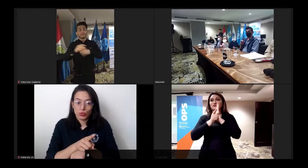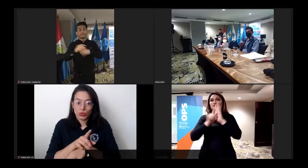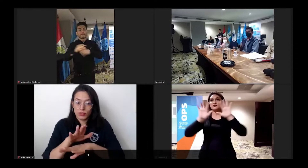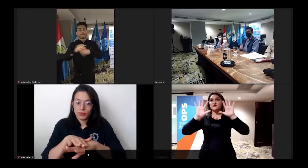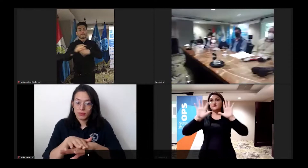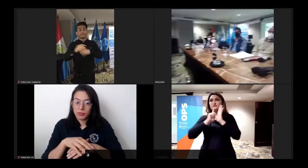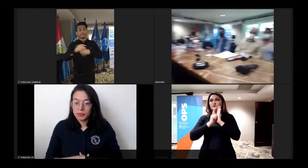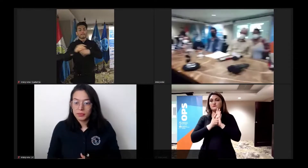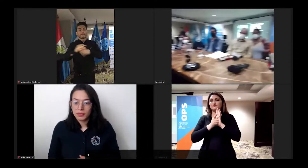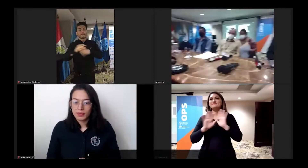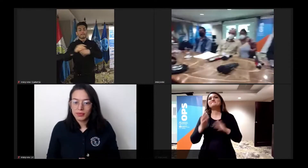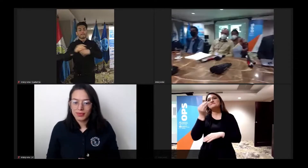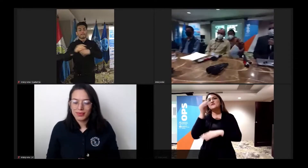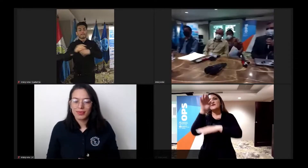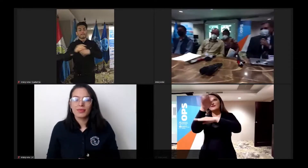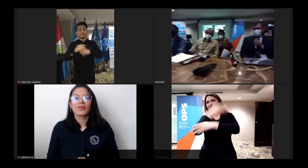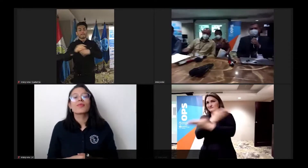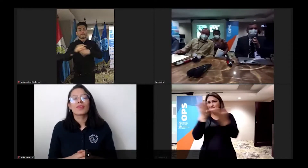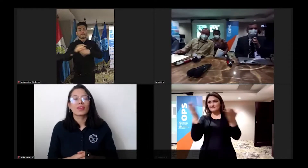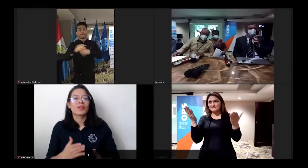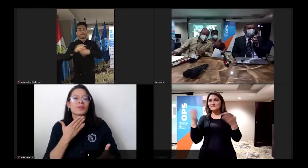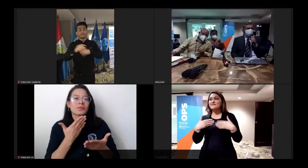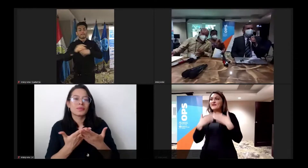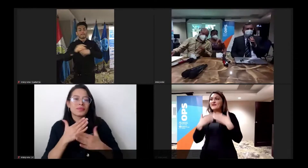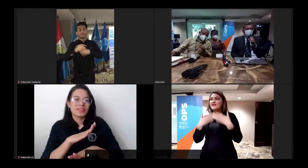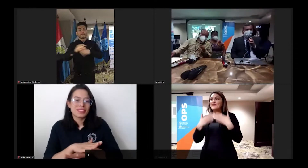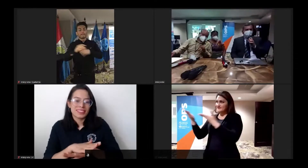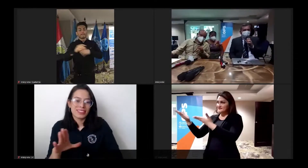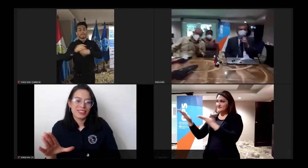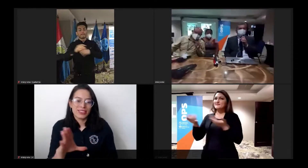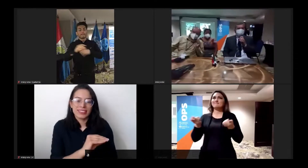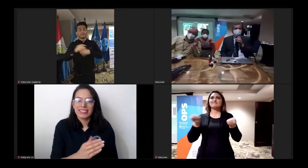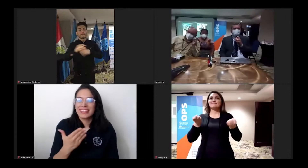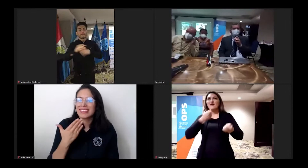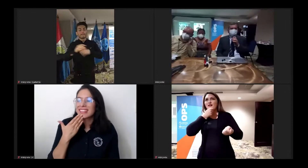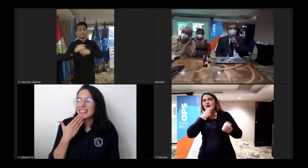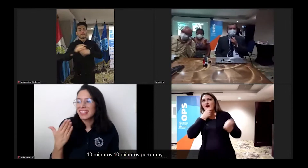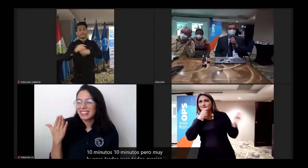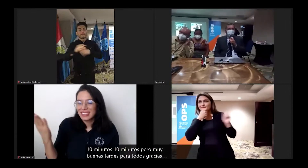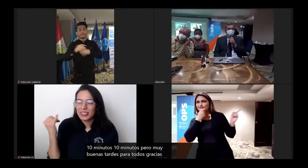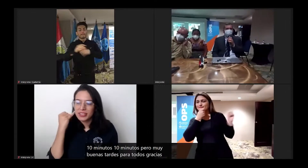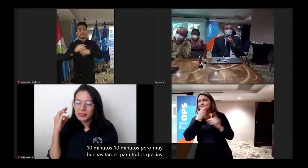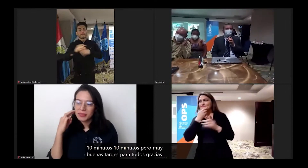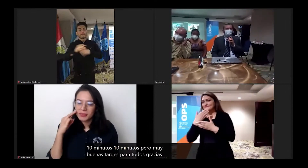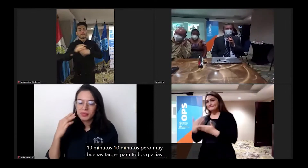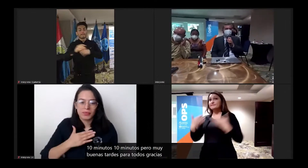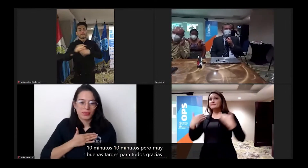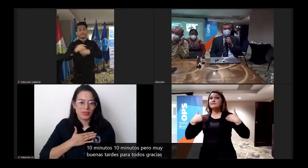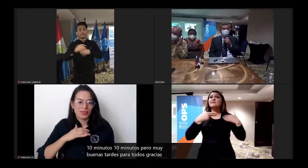Bueno, muy buenas tardes para todos. Gracias, José Miguel. Mi nombre es Jorge Enrique Muñoz